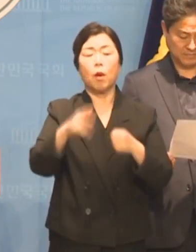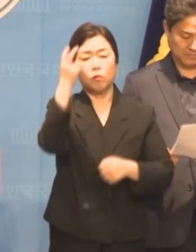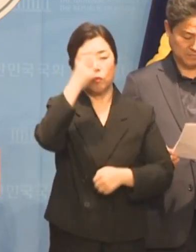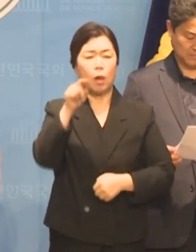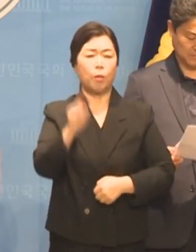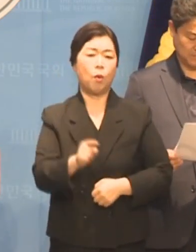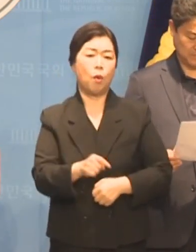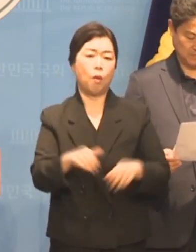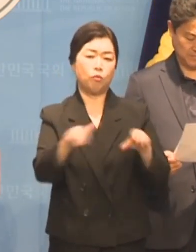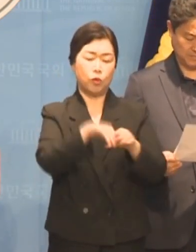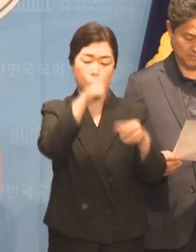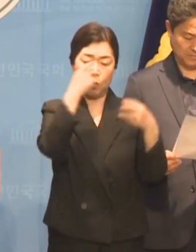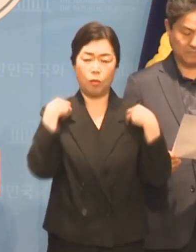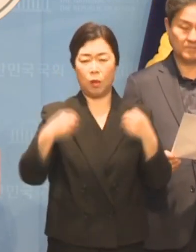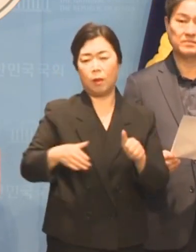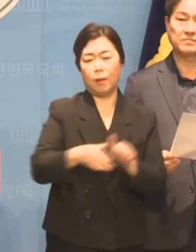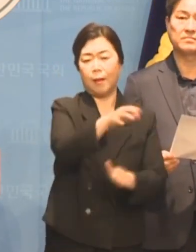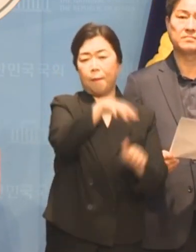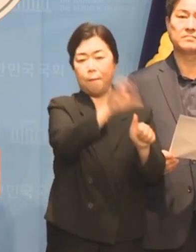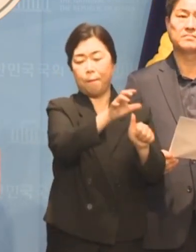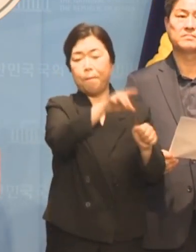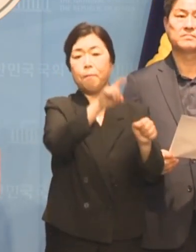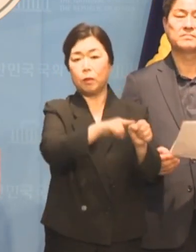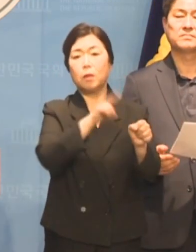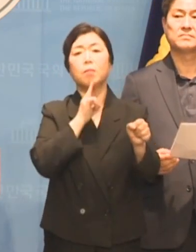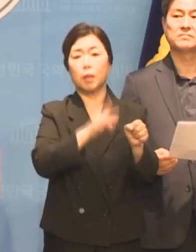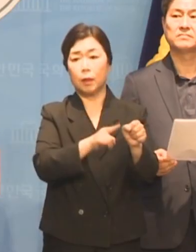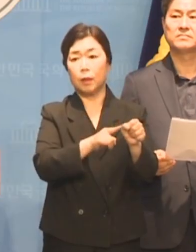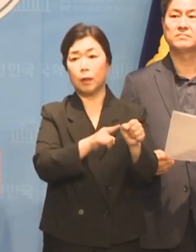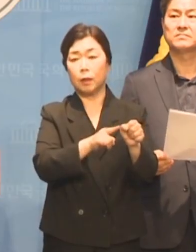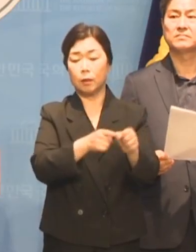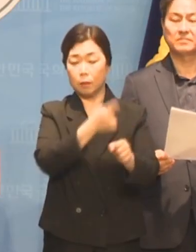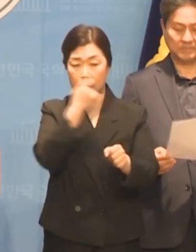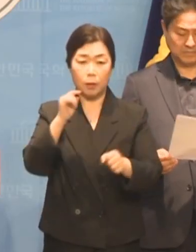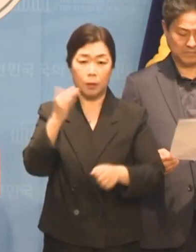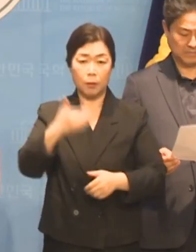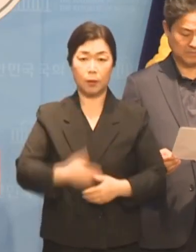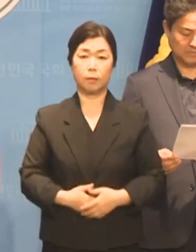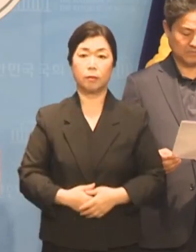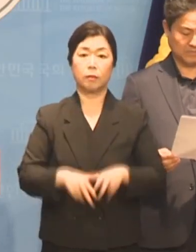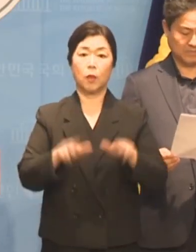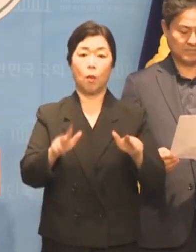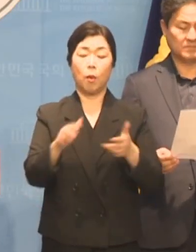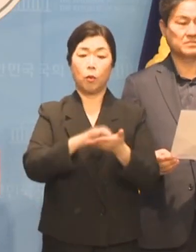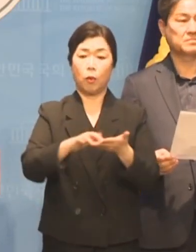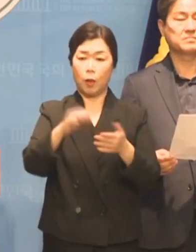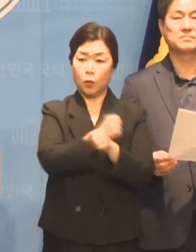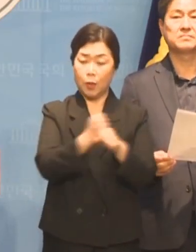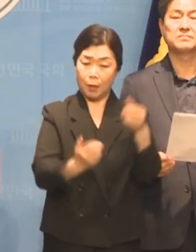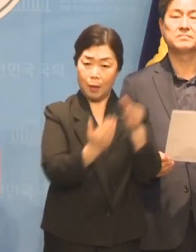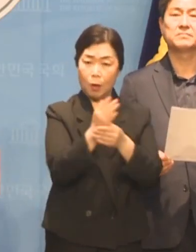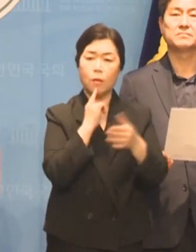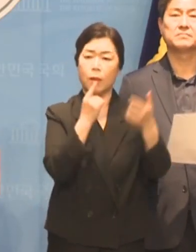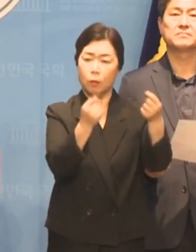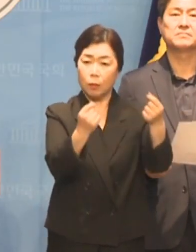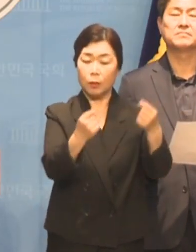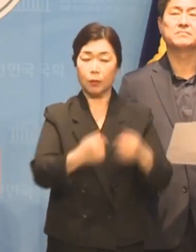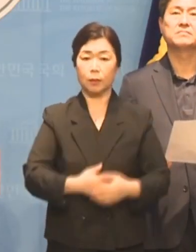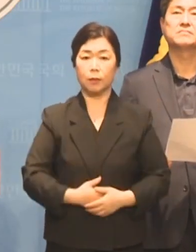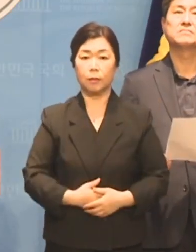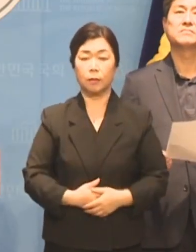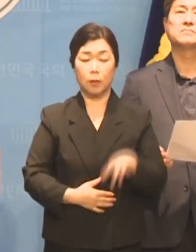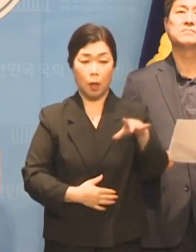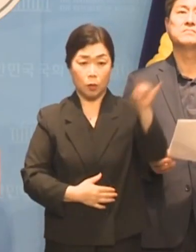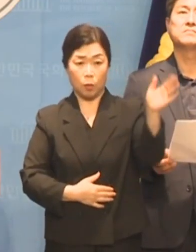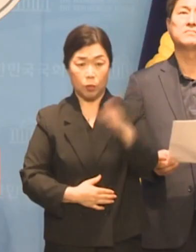정권 탄압에만 그 목적이 있었음을 드러났습니다. 이번 통계 조작 사건 역시 마찬가지입니다.